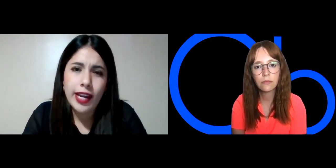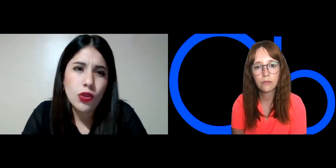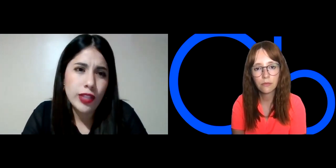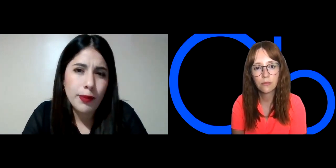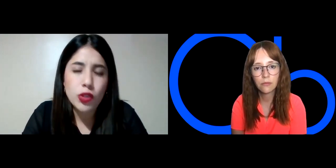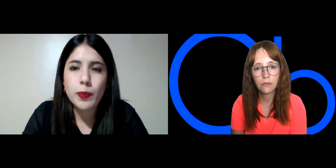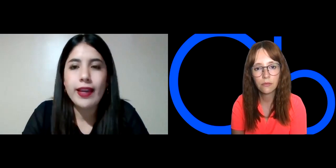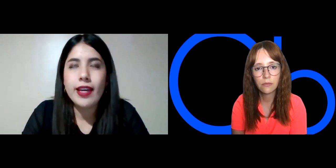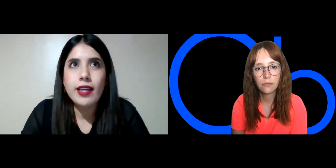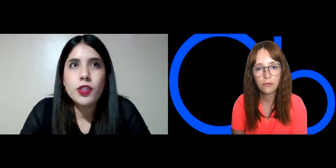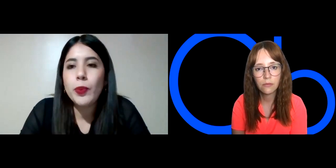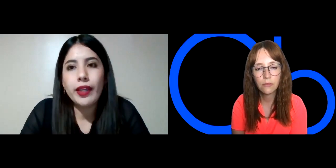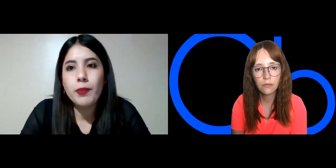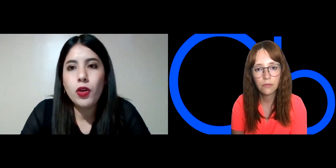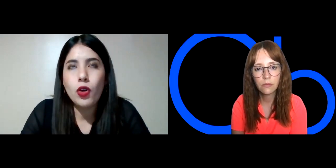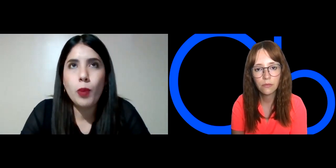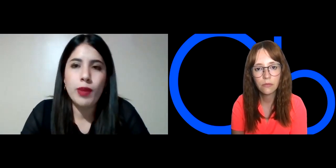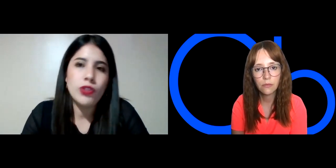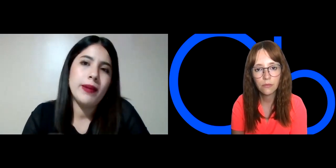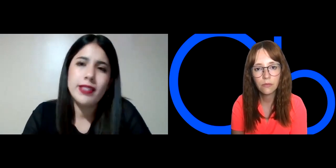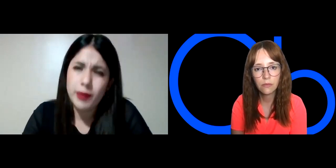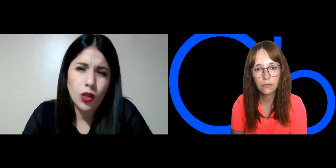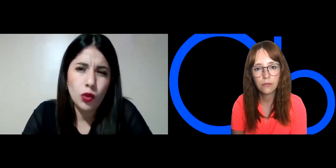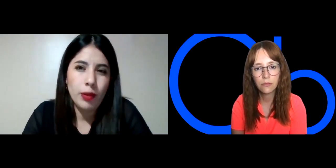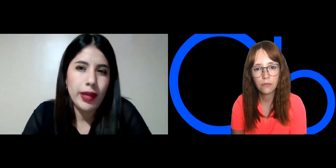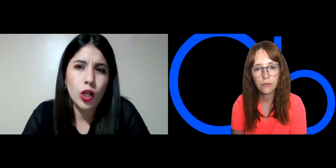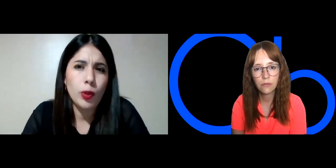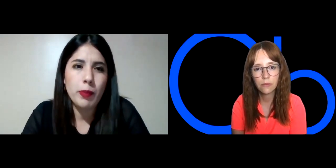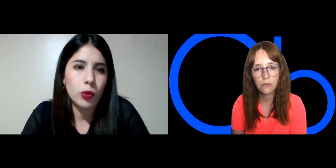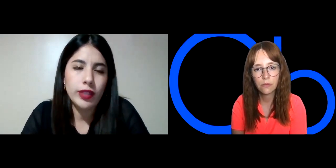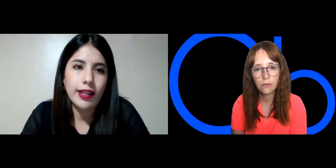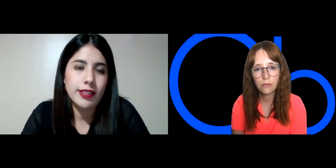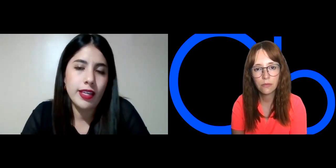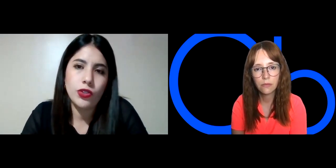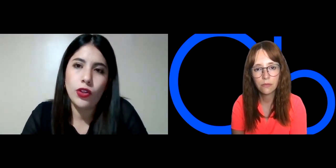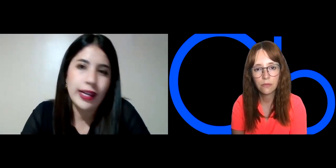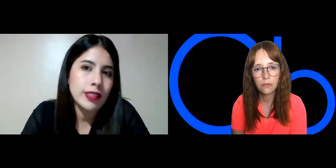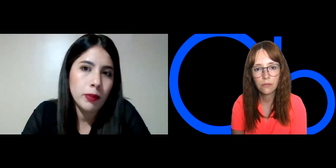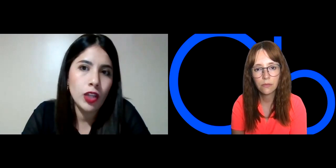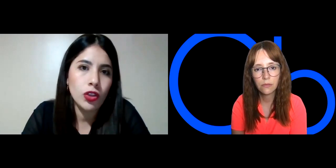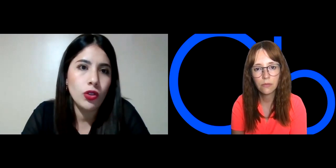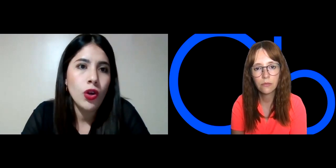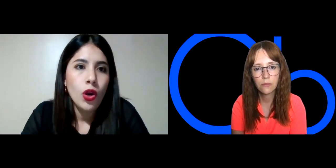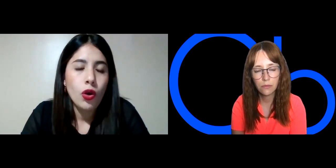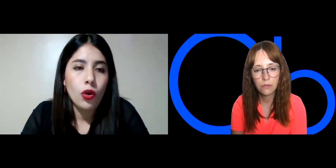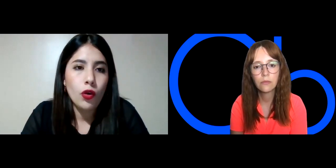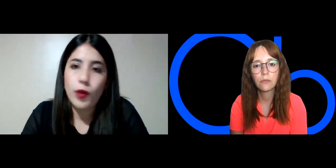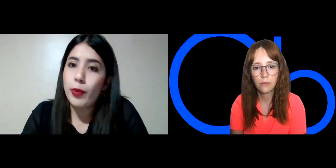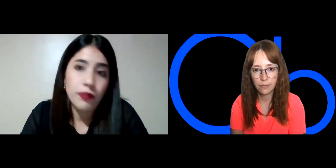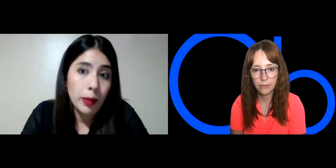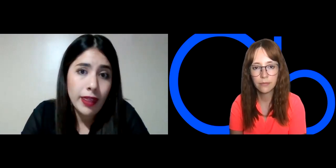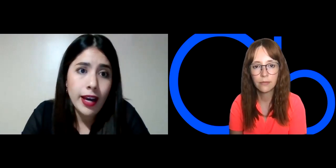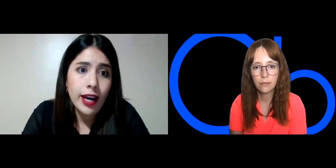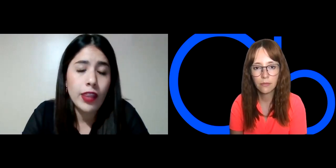Algunos leen los labios. Eso, por ejemplo, lo podemos saber si viene con un familiar, como de preguntarle si es sordo de nacimiento, o fue